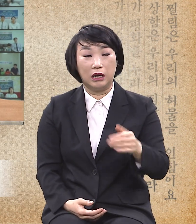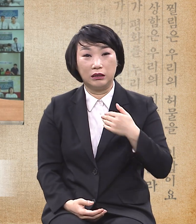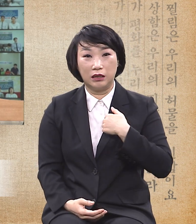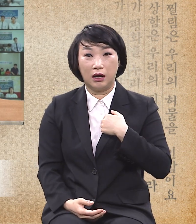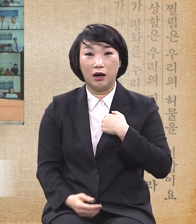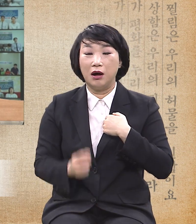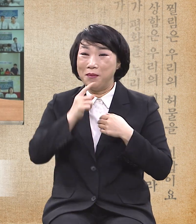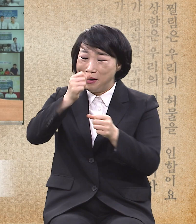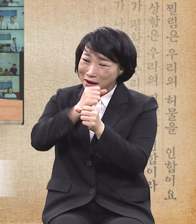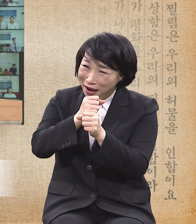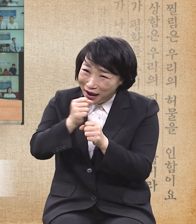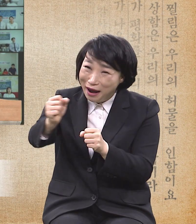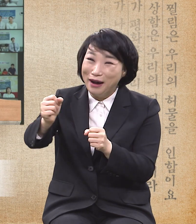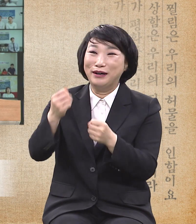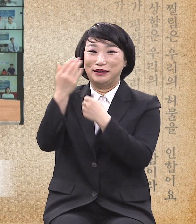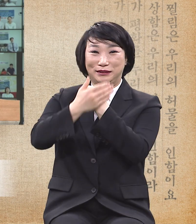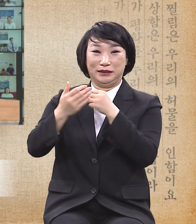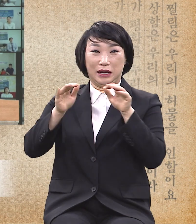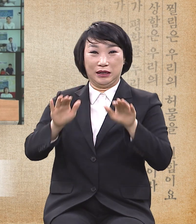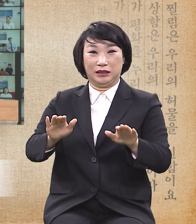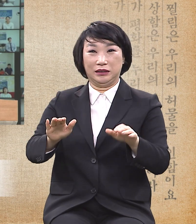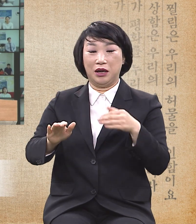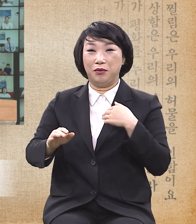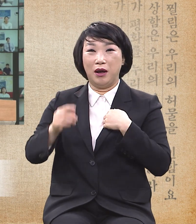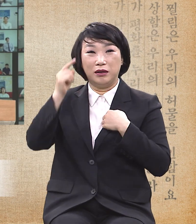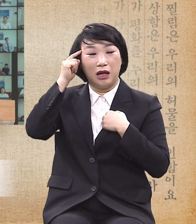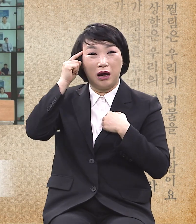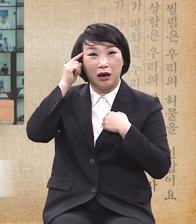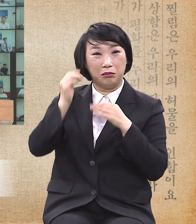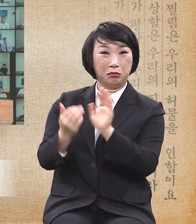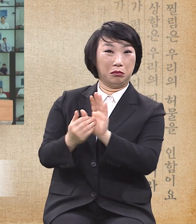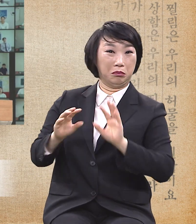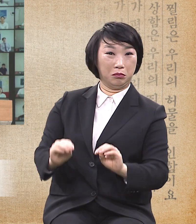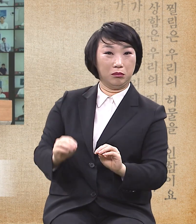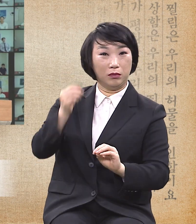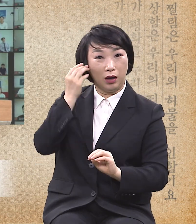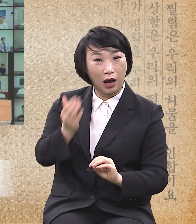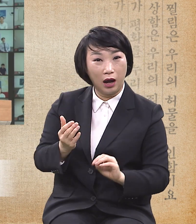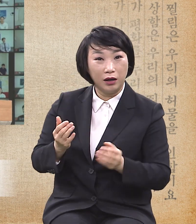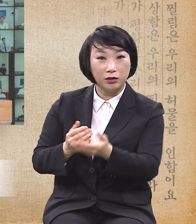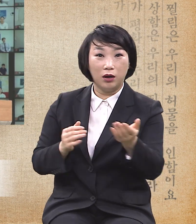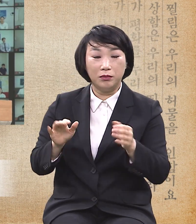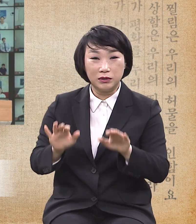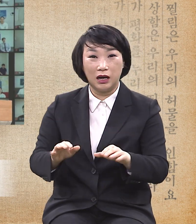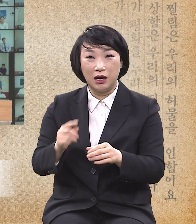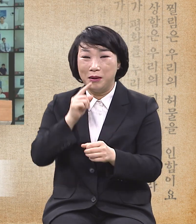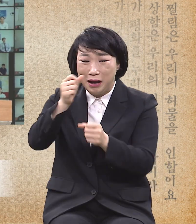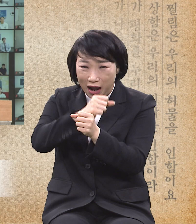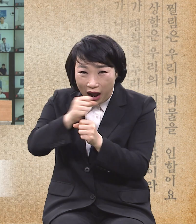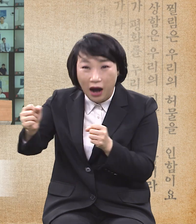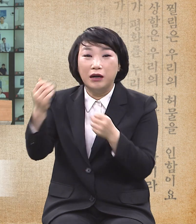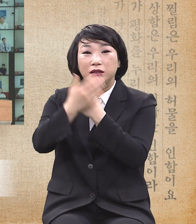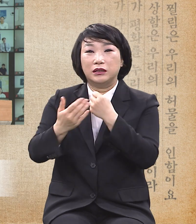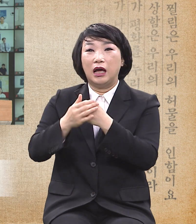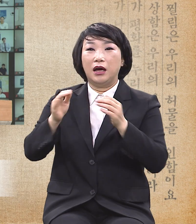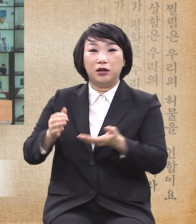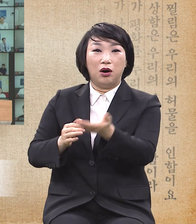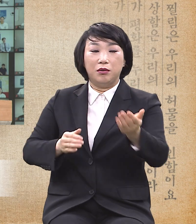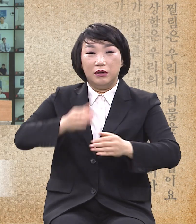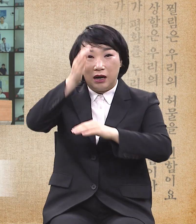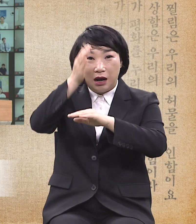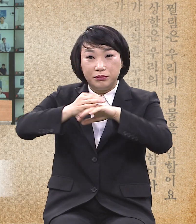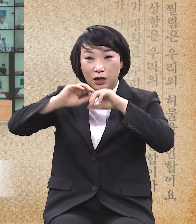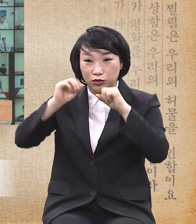나에게서는 한량없는 은혜가 왜 멈춰섰는가? 왜 한량없는 은혜에